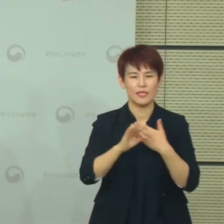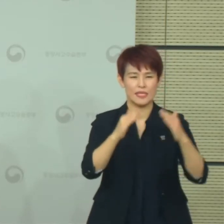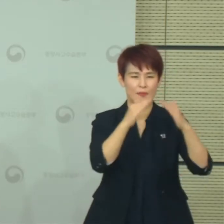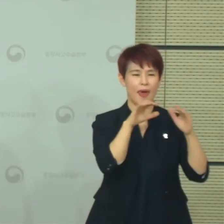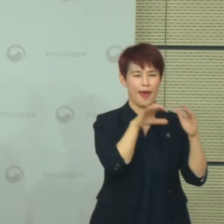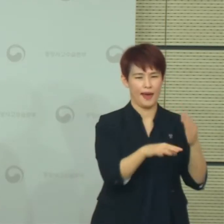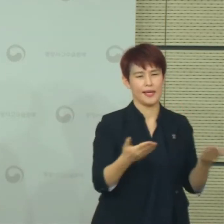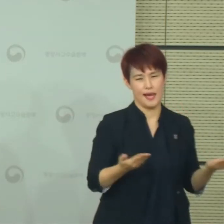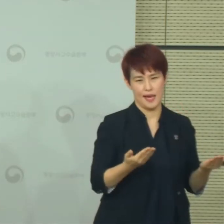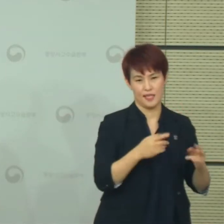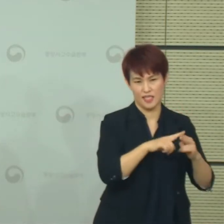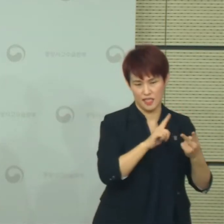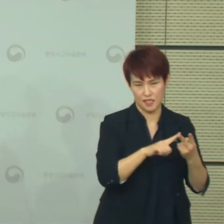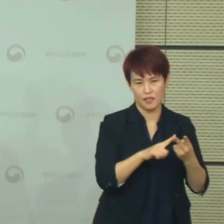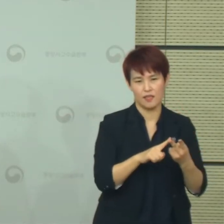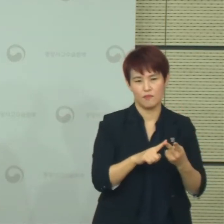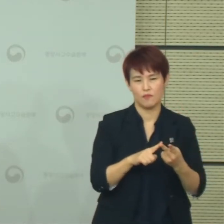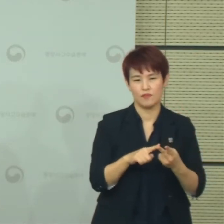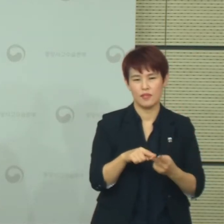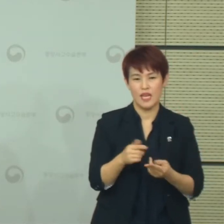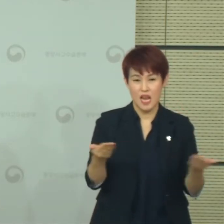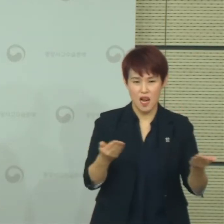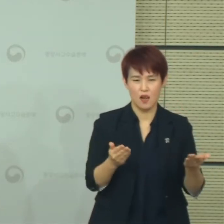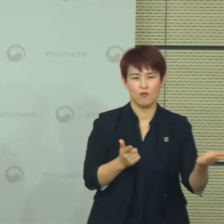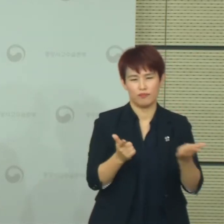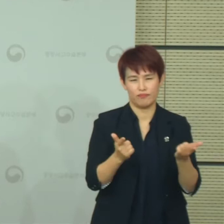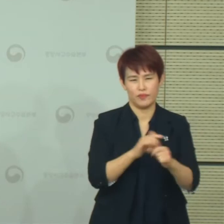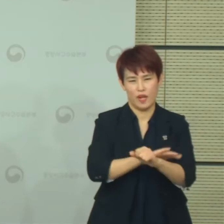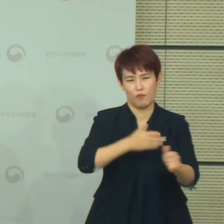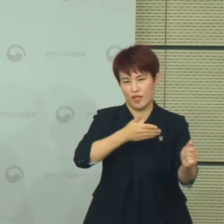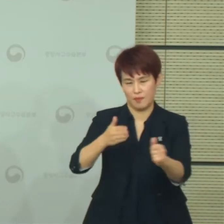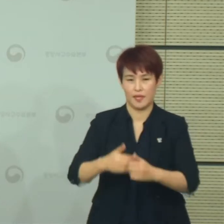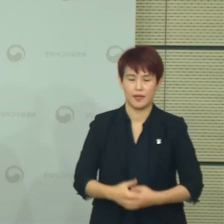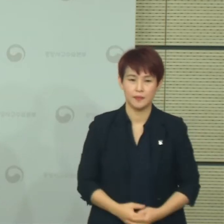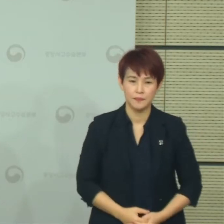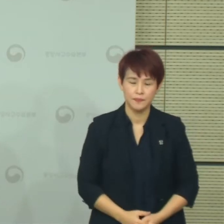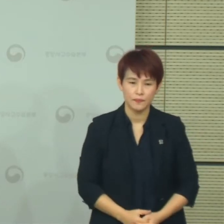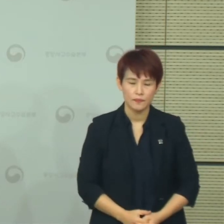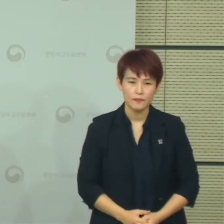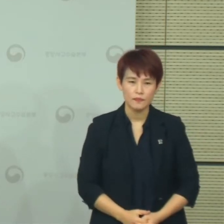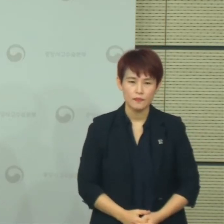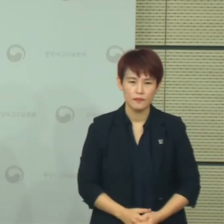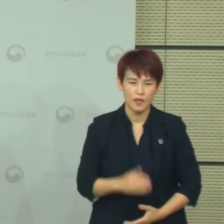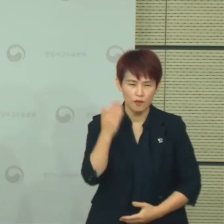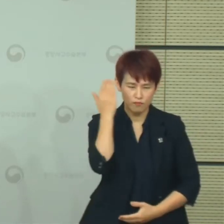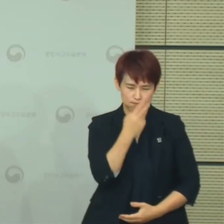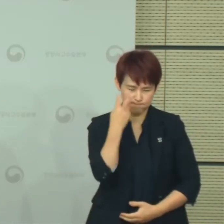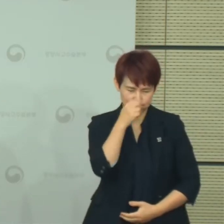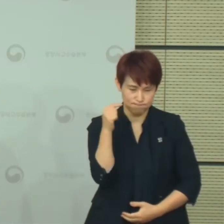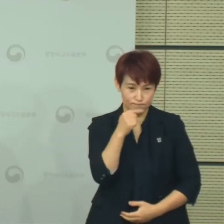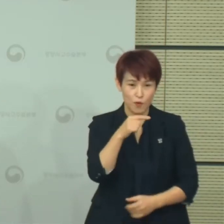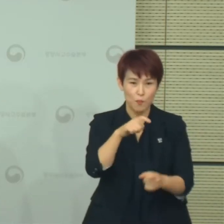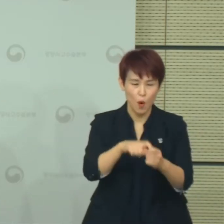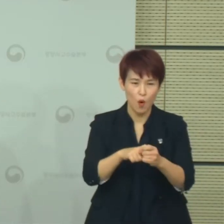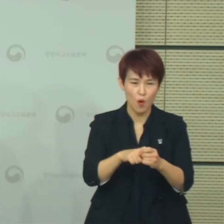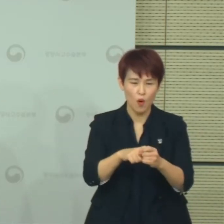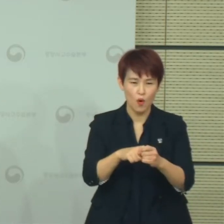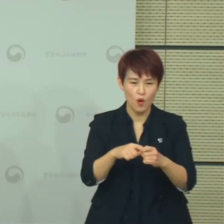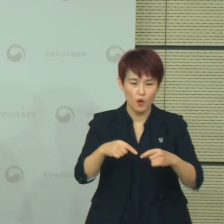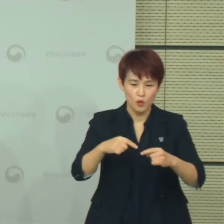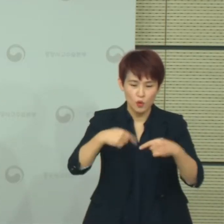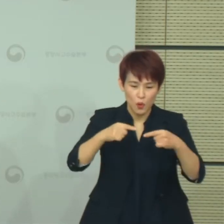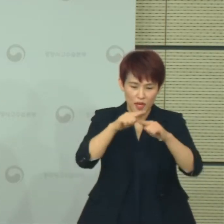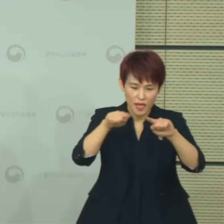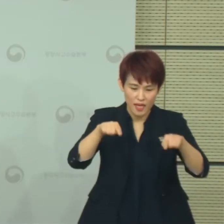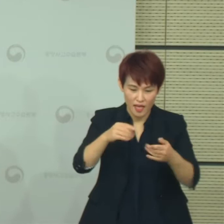근무제를 적극 활용하여 주실 것을 당부드립니다. 또한 위생관리 강화를 위하여 종이컵과